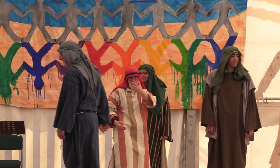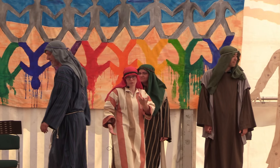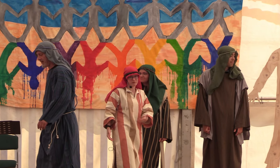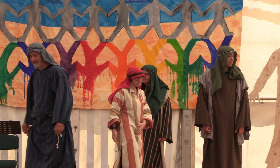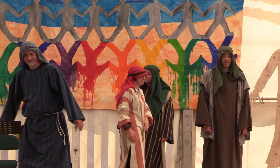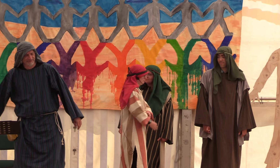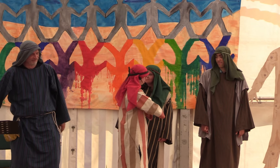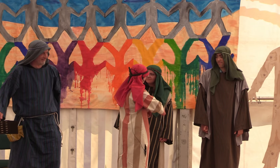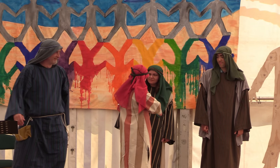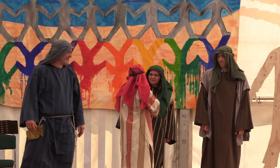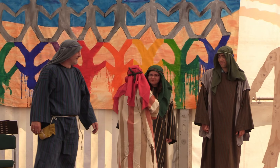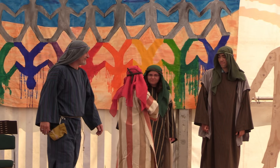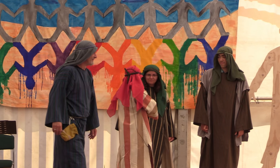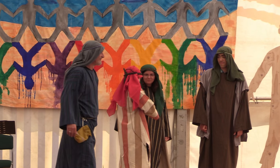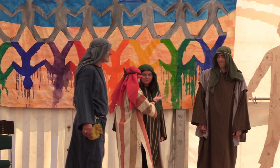Ja, also, das ist doof, ne?